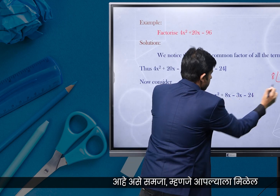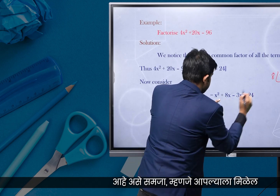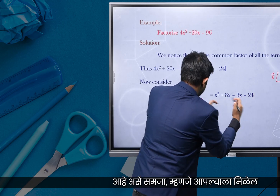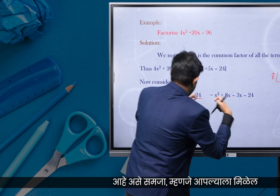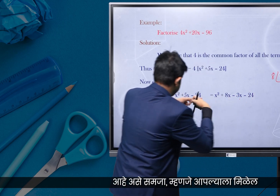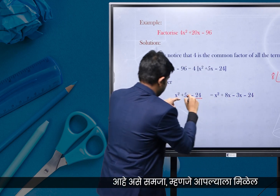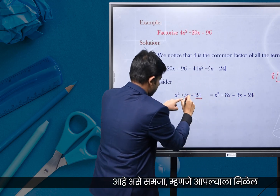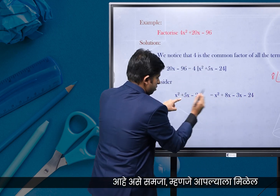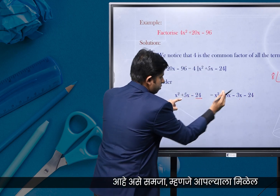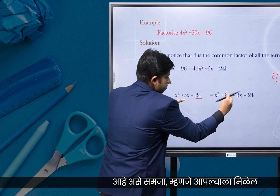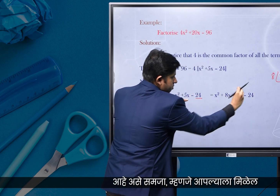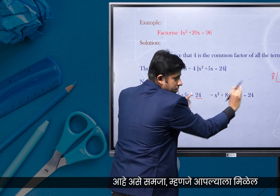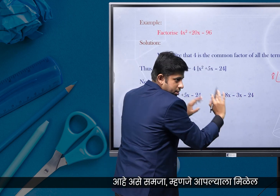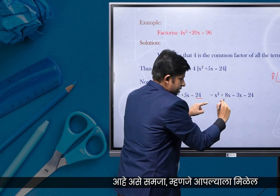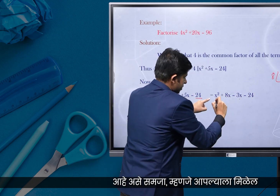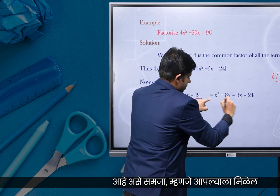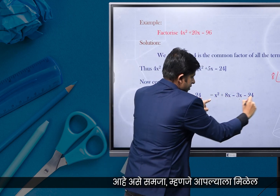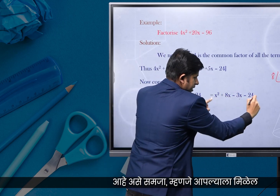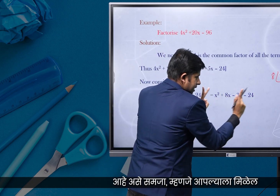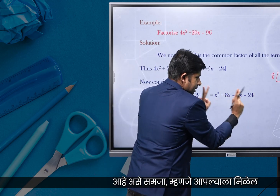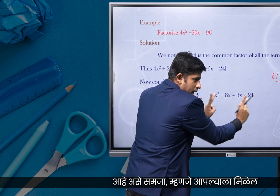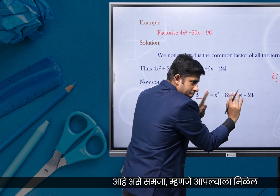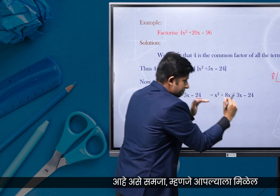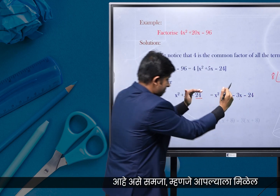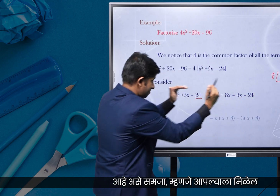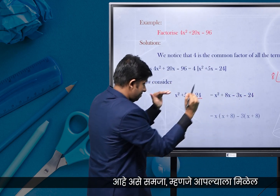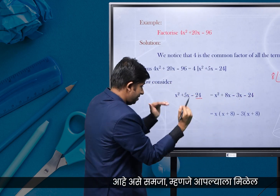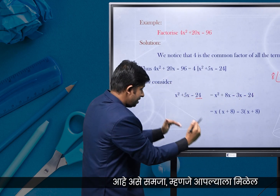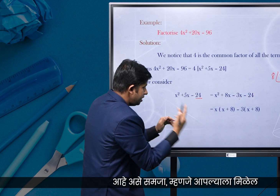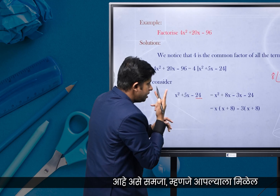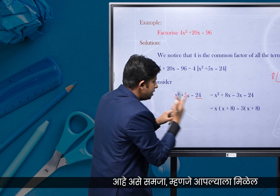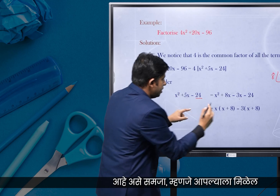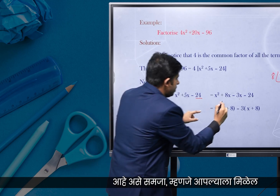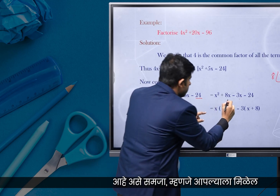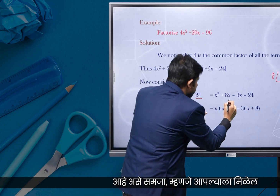हे 3x वजा 24 पासून सामायिक आहे असे समजा. म्हणजे आपल्याला मिळेल